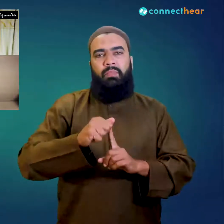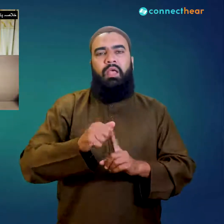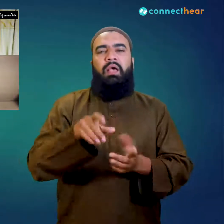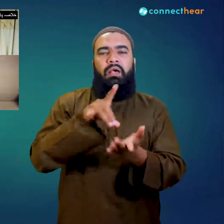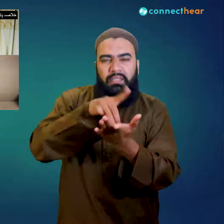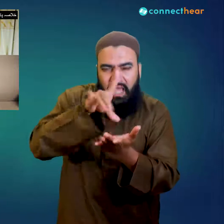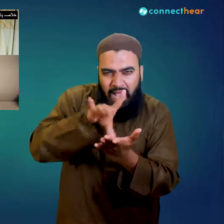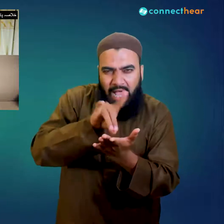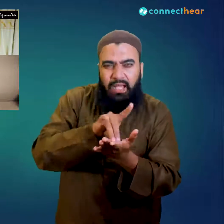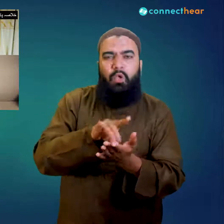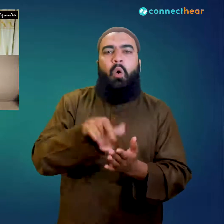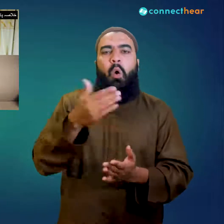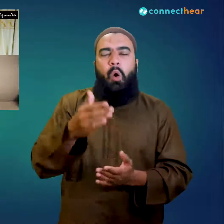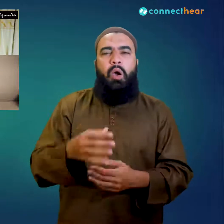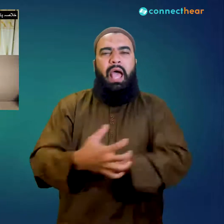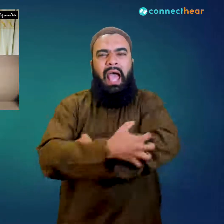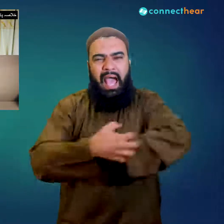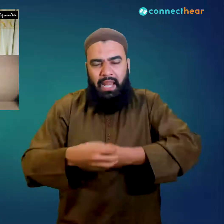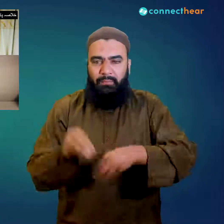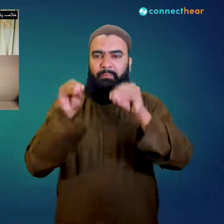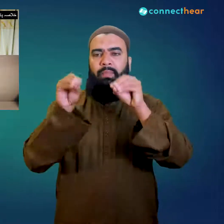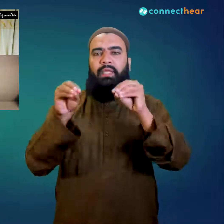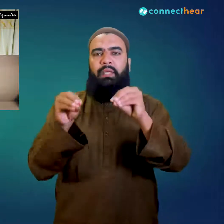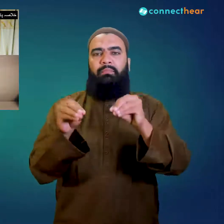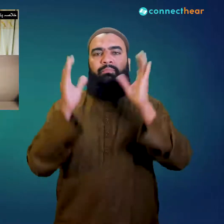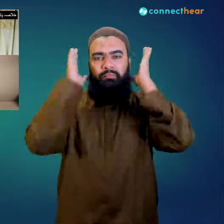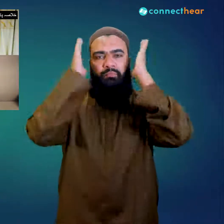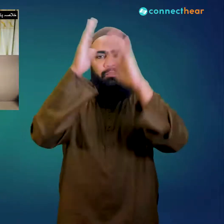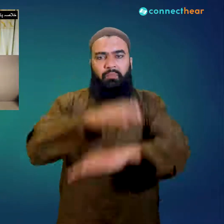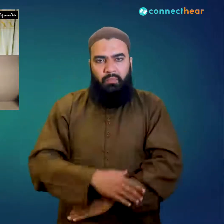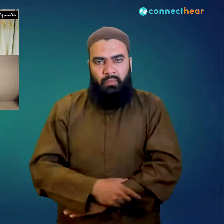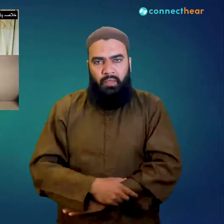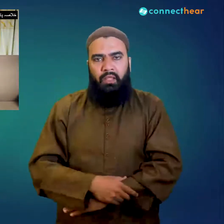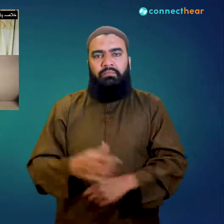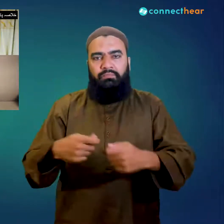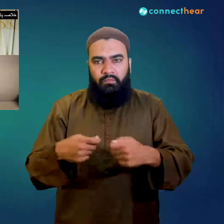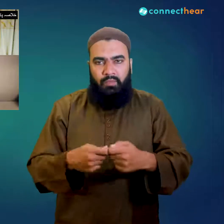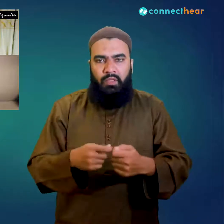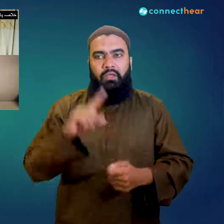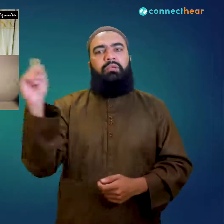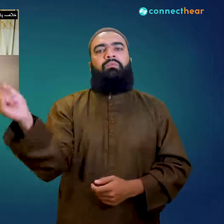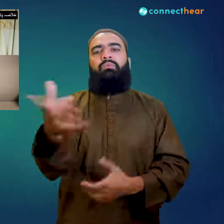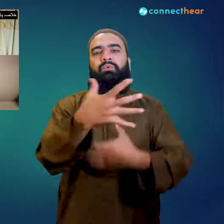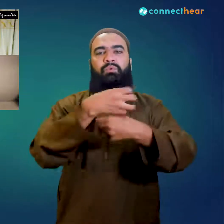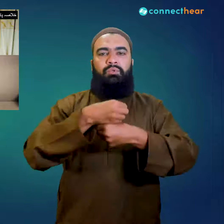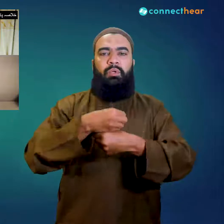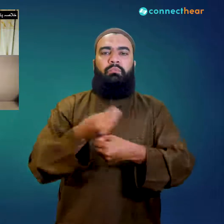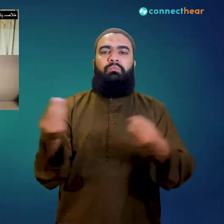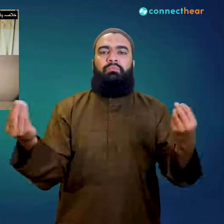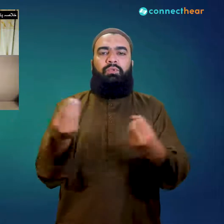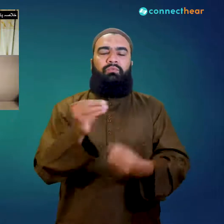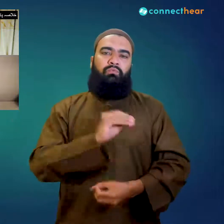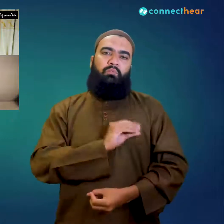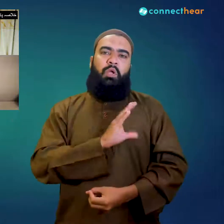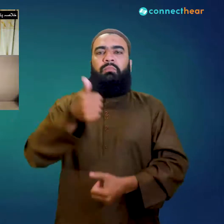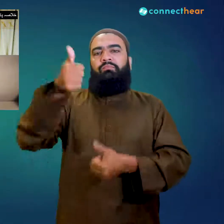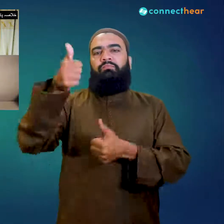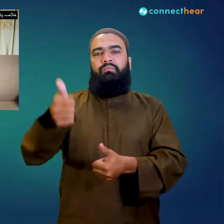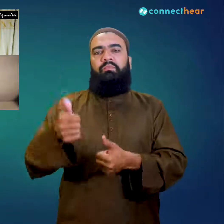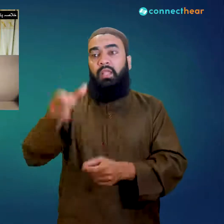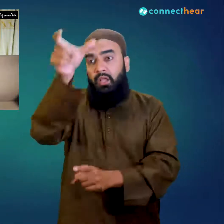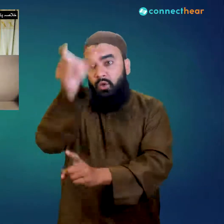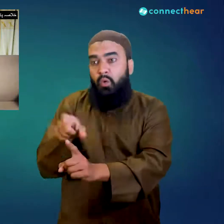اور متقی لوگوں کی نشانیاں ہیں۔ یہ اعمال وہ لوگ کریں گے کہ جو سچے ہوں گے اور تقوی اختیار کرنے کی غرض